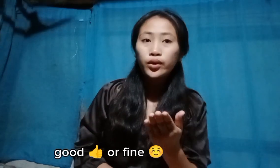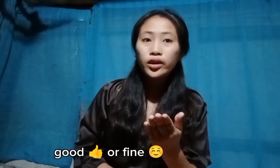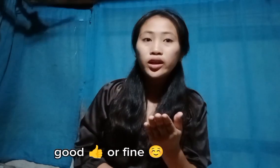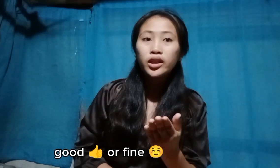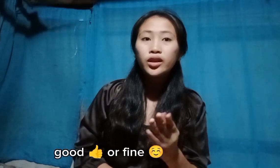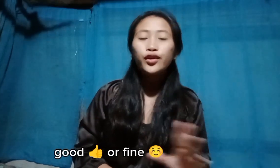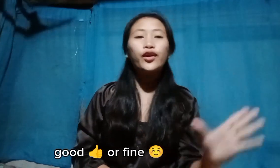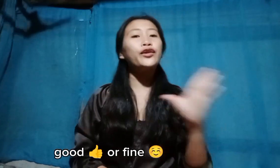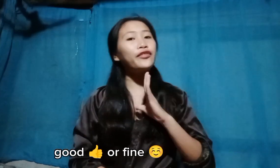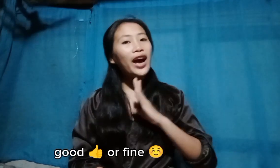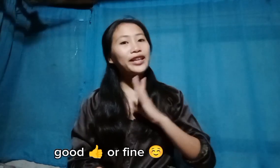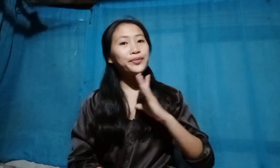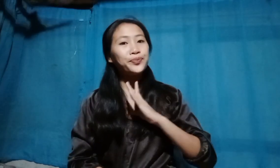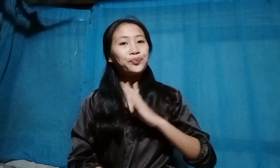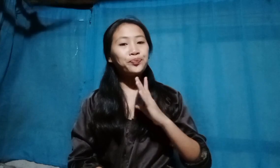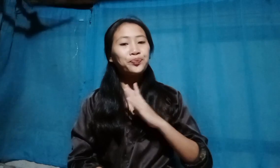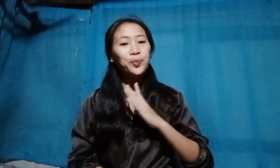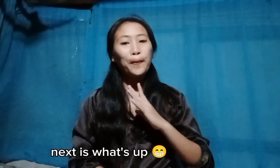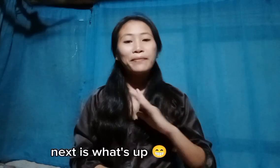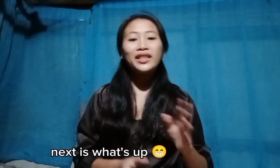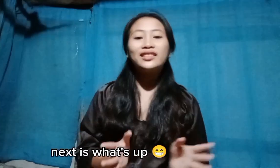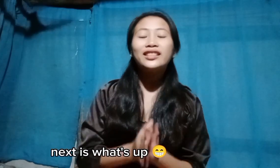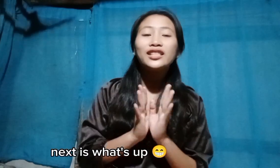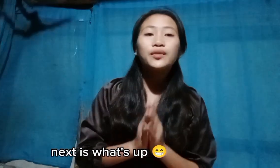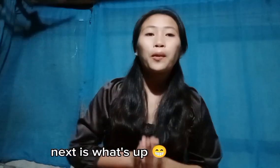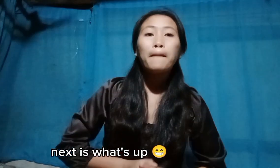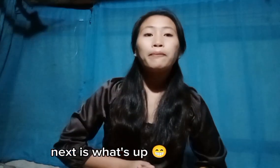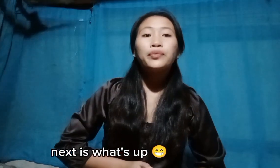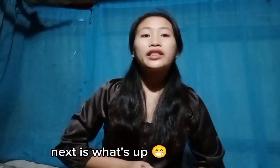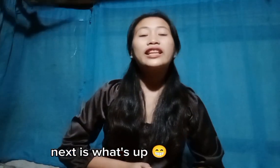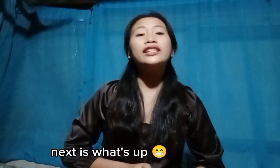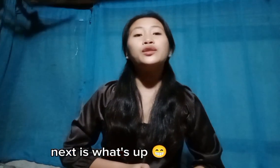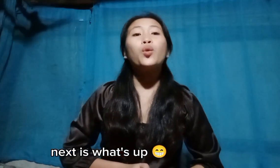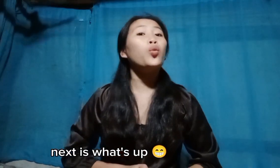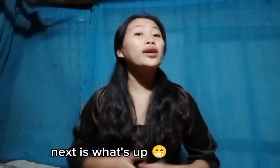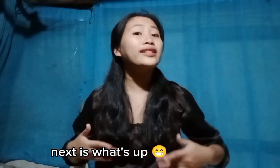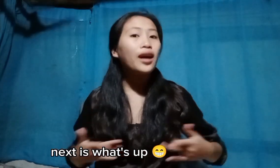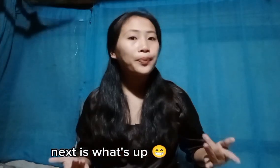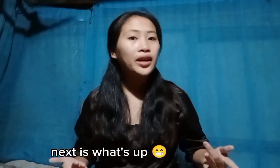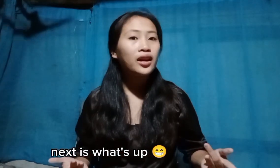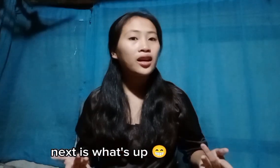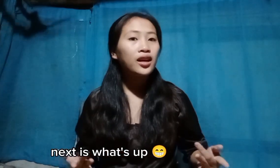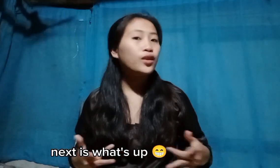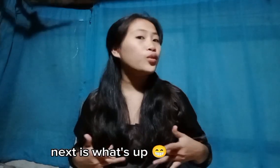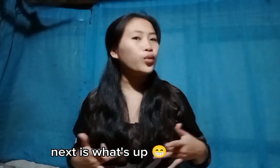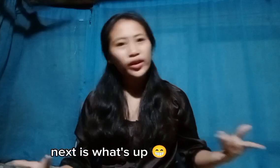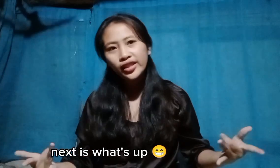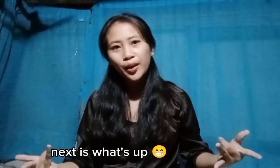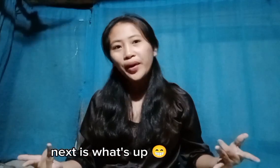Good or fine. Next, it is what's up. What's up?